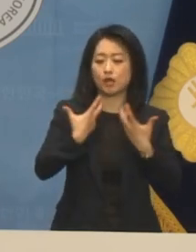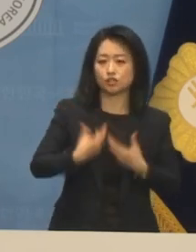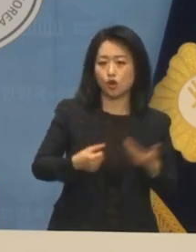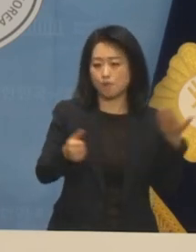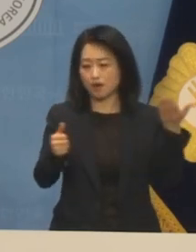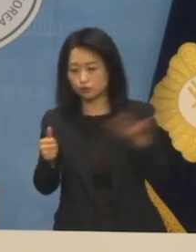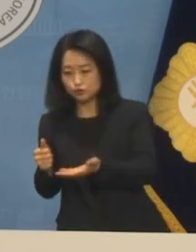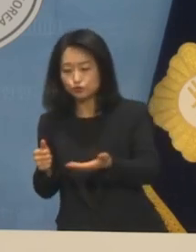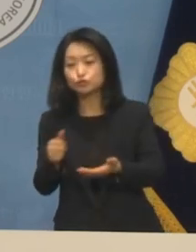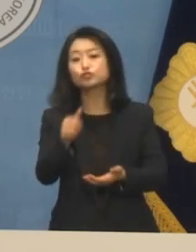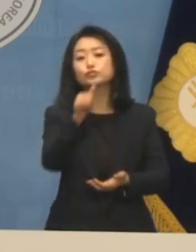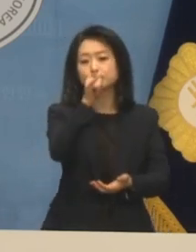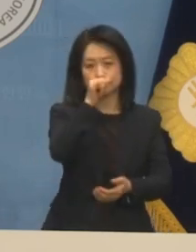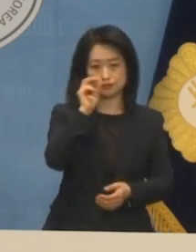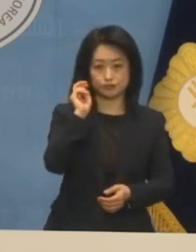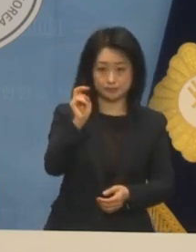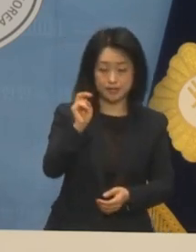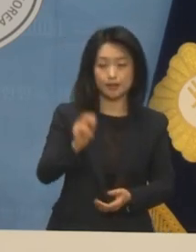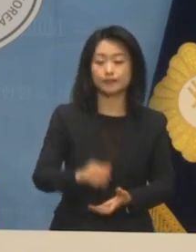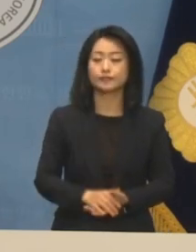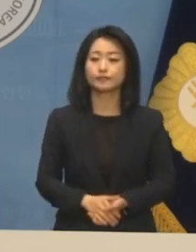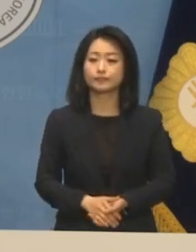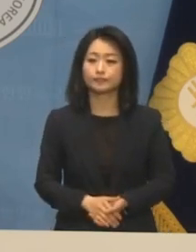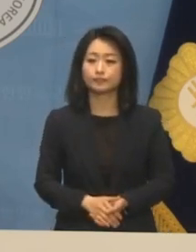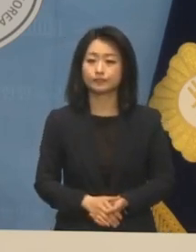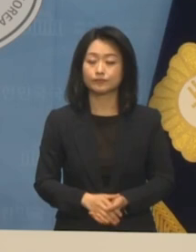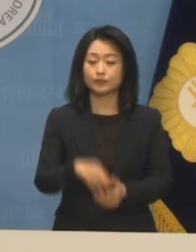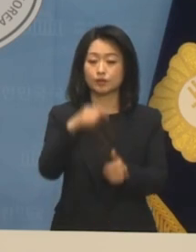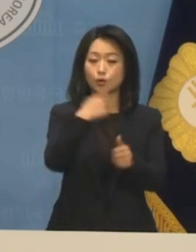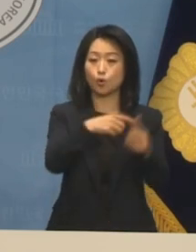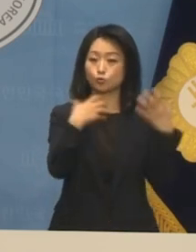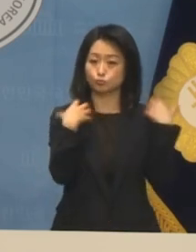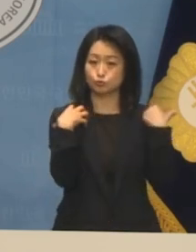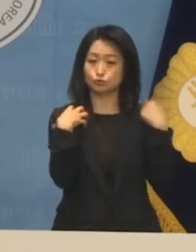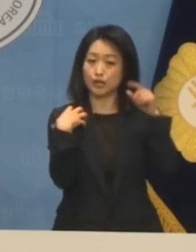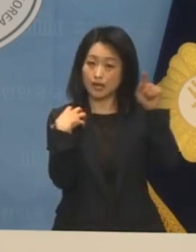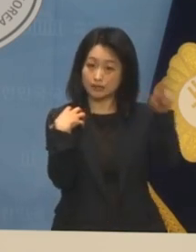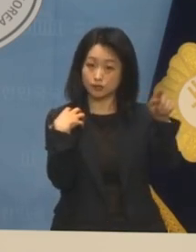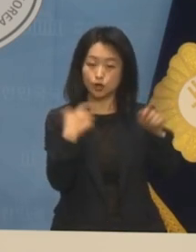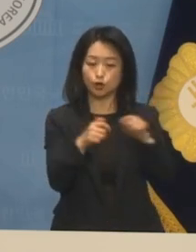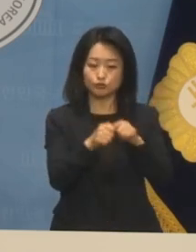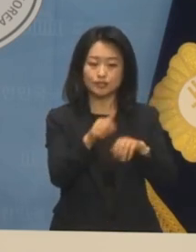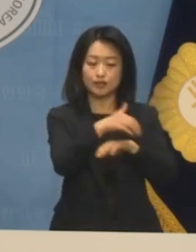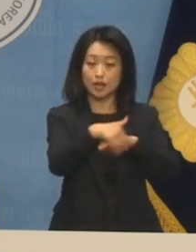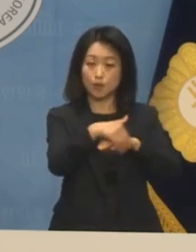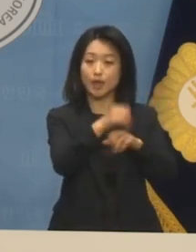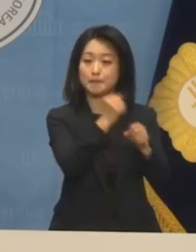안겨줄 가능성이 매우 높습니다. 교육부는 구체적인 대책